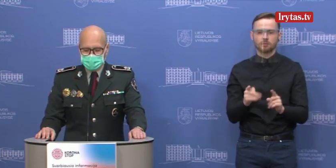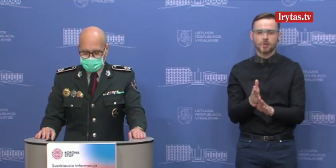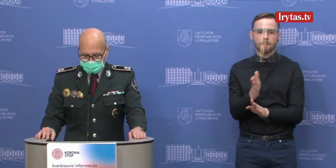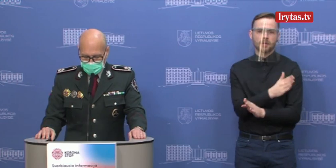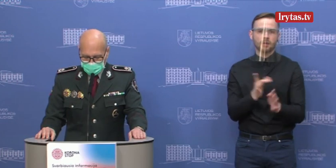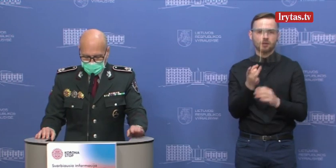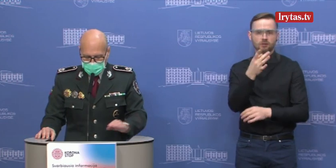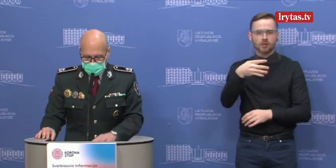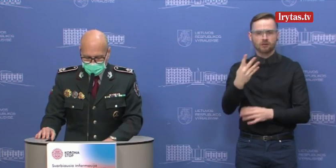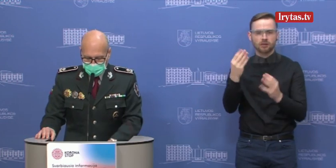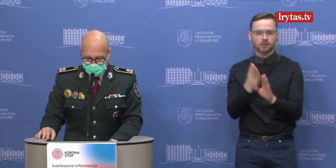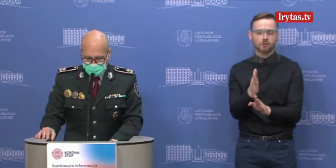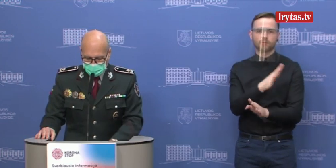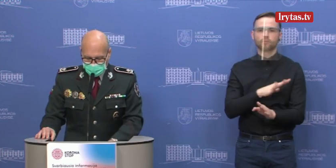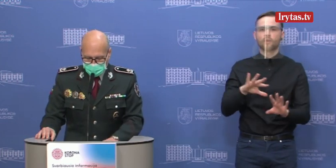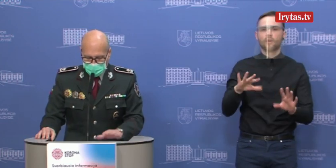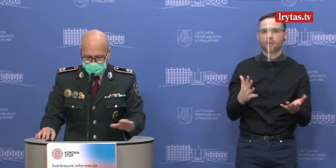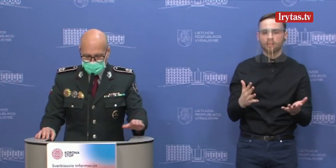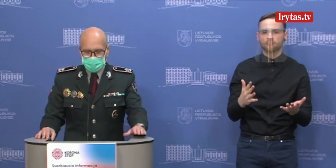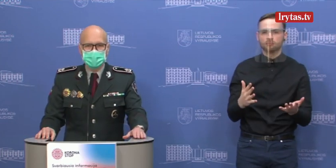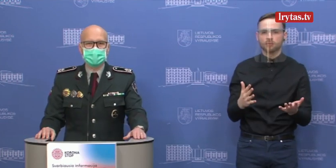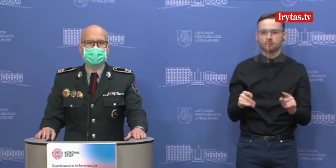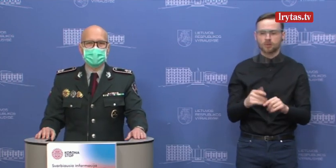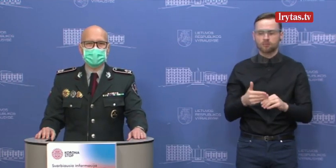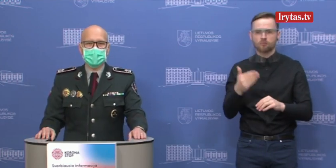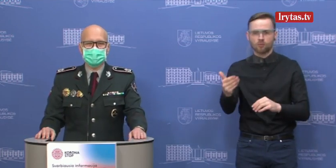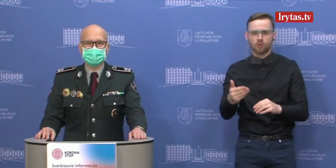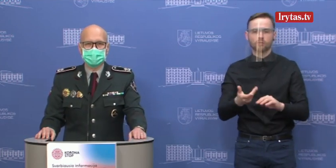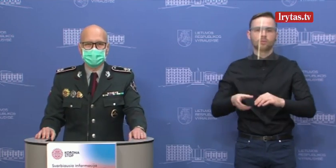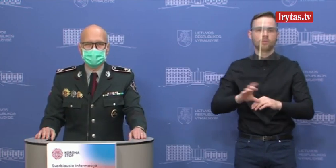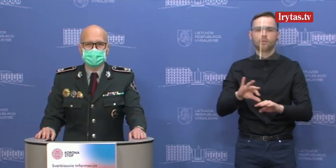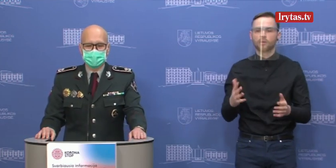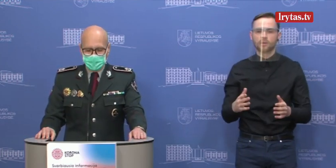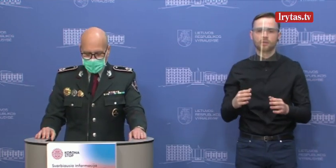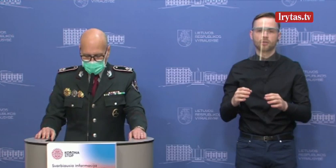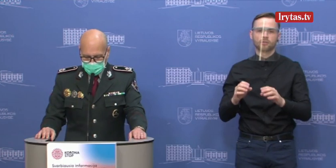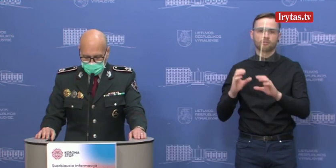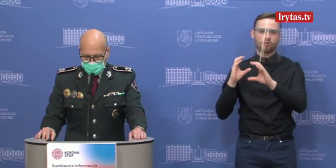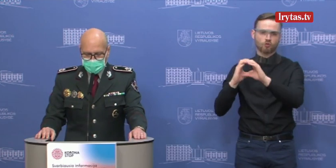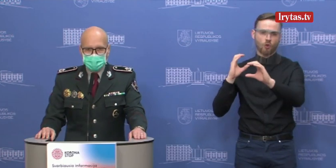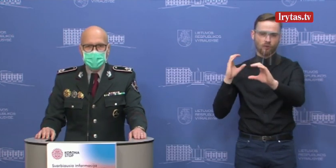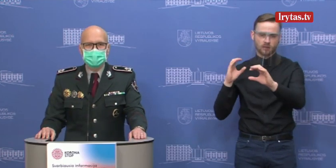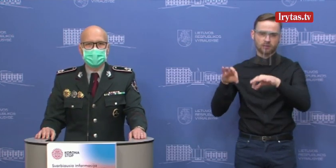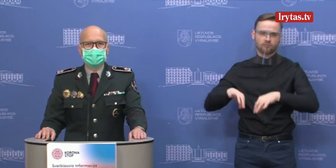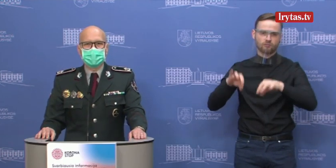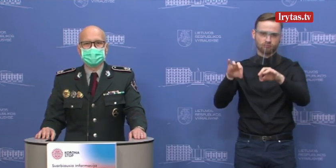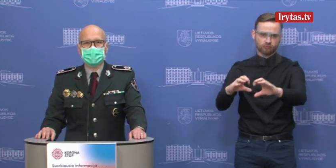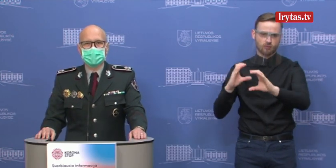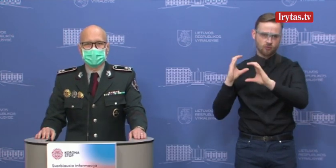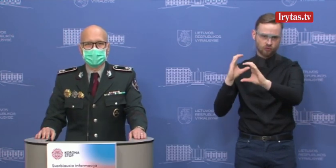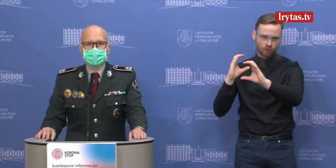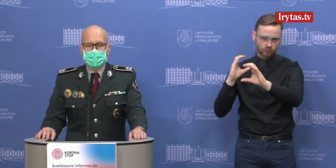4 dienos pagrindę tai yra krovininio transporto vairuotojai, o jeigu kalbėti